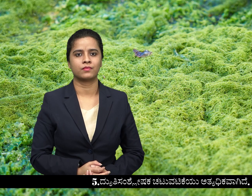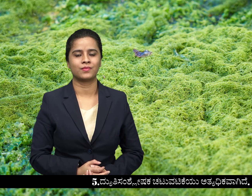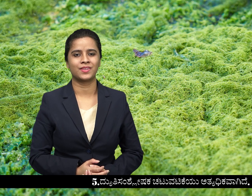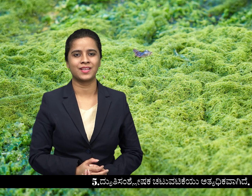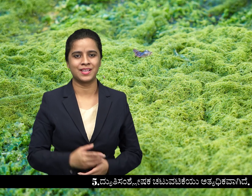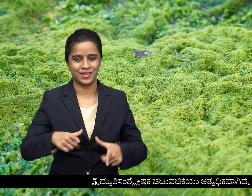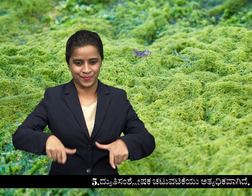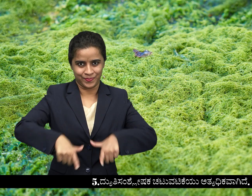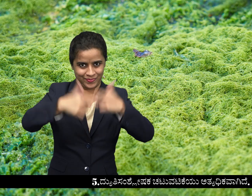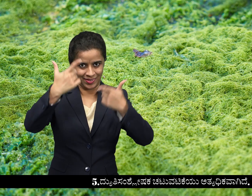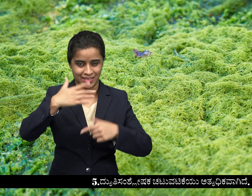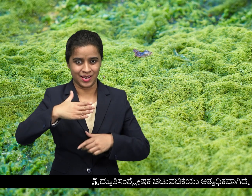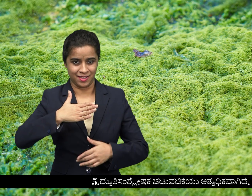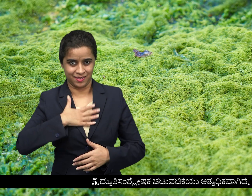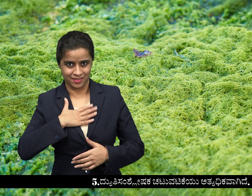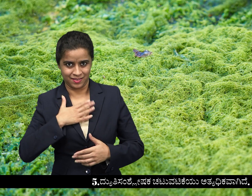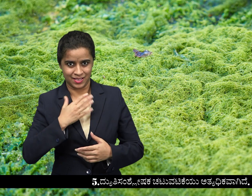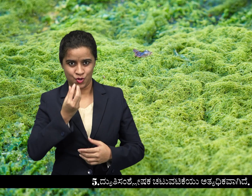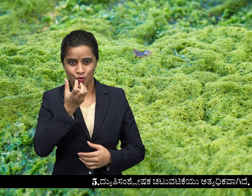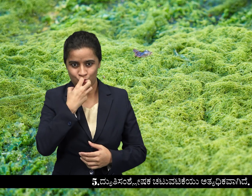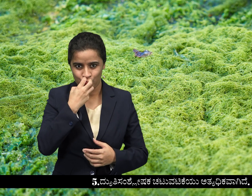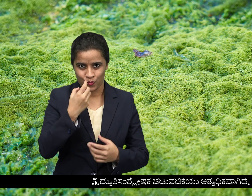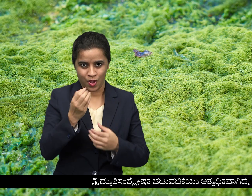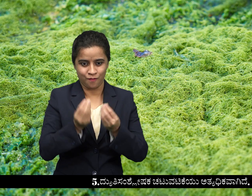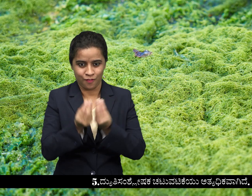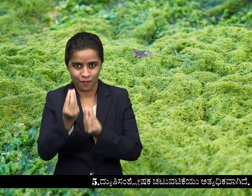5. ದ್ಯುತಿ ಸಂಶ್ಲೇಷಕ ಚಟುವಟಿಕೆಯು ಅತ್ಯಧಿಕವಾಗಿದೆ.